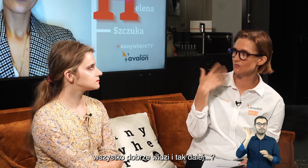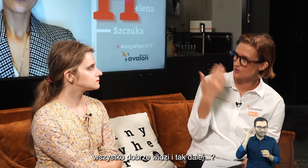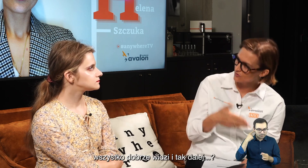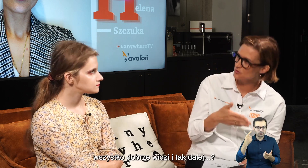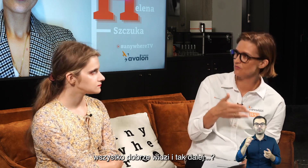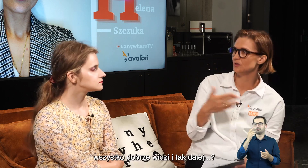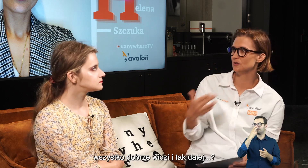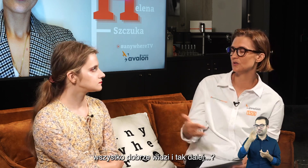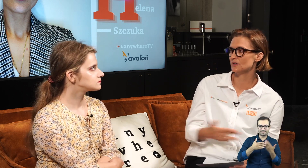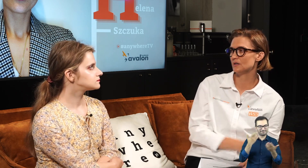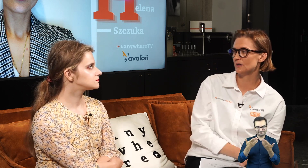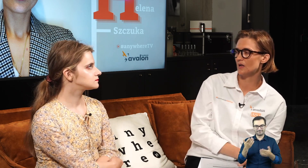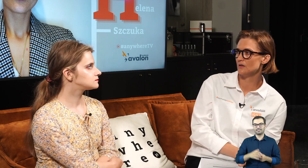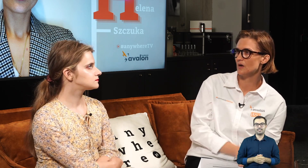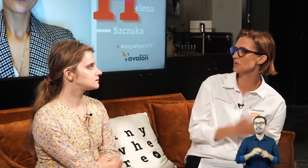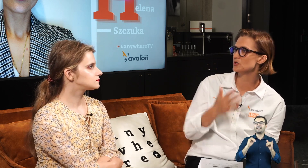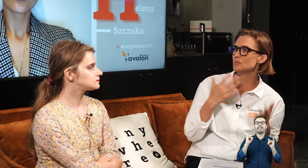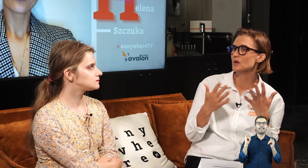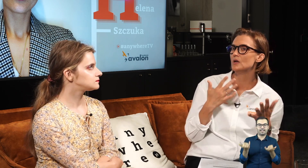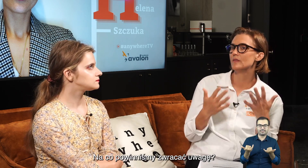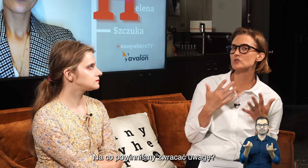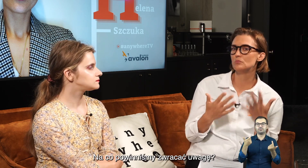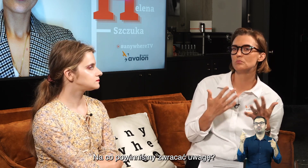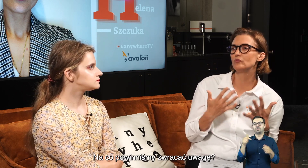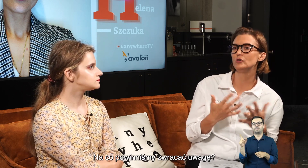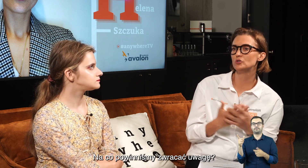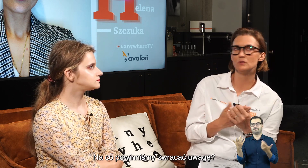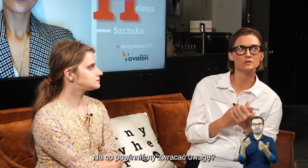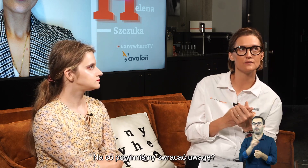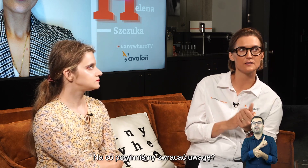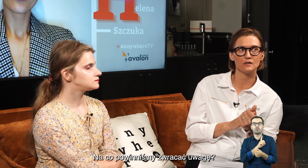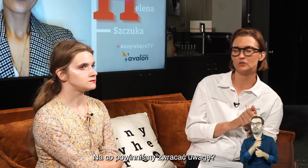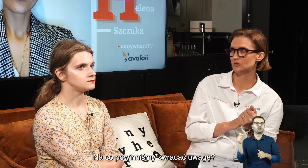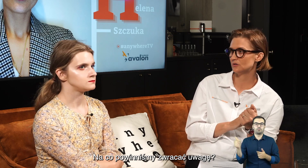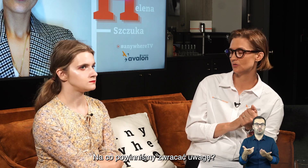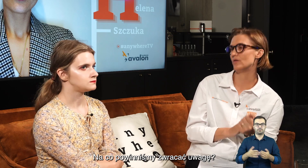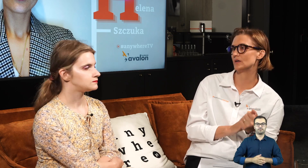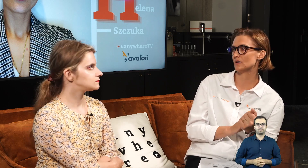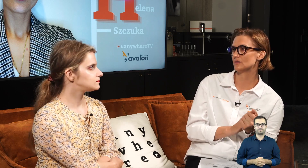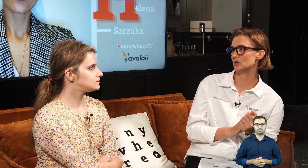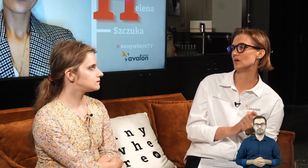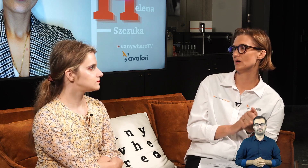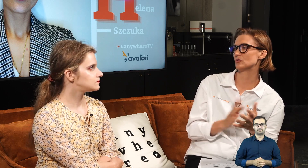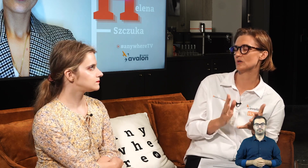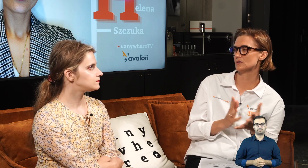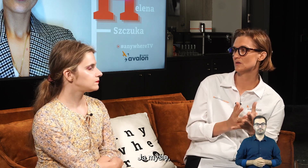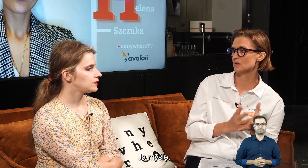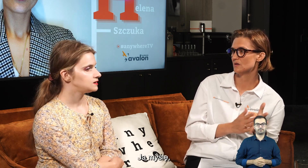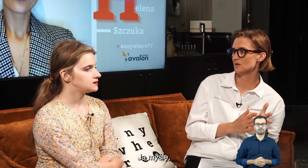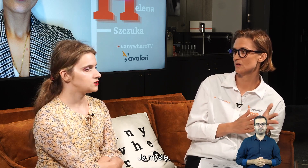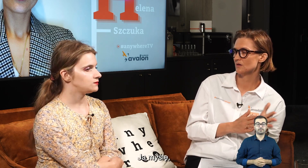słyszy, wszystko dobrze widzi i tak dalej, i tak dalej. Jakby na co powinniśmy zwracać uwagę tak silnie, jak to